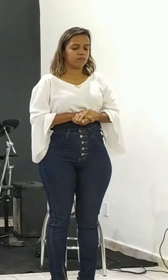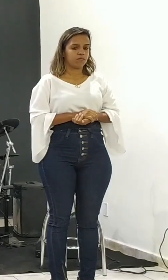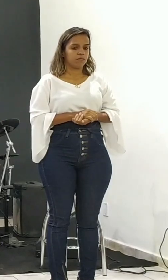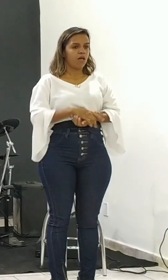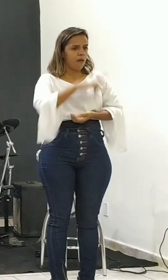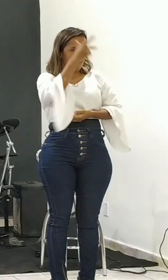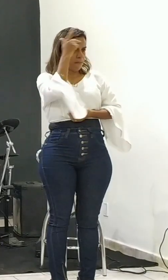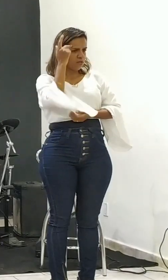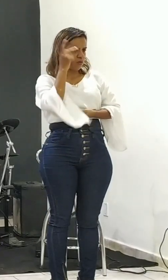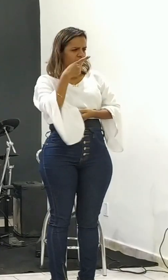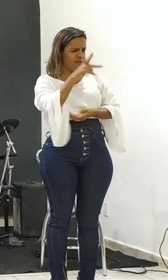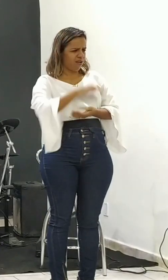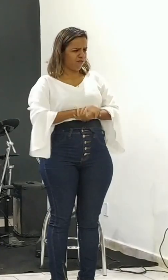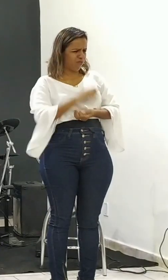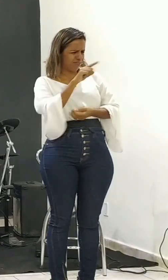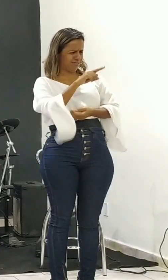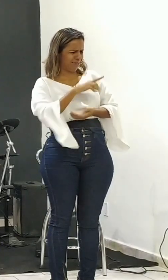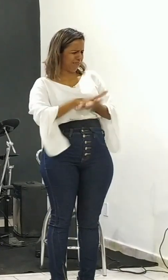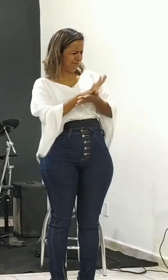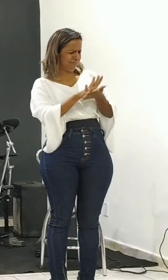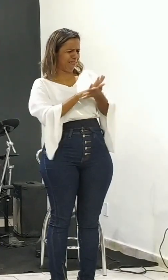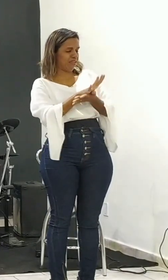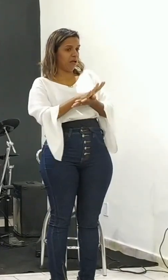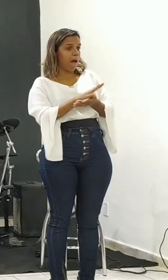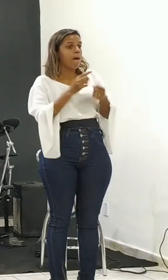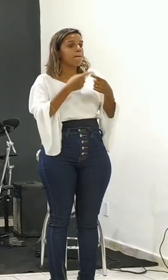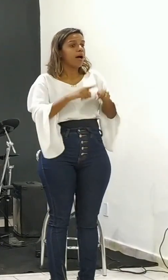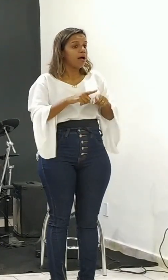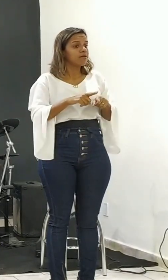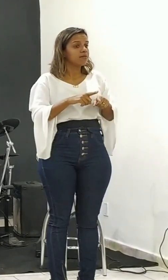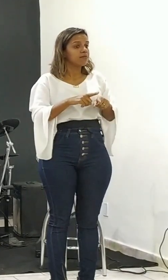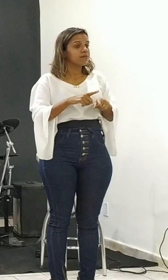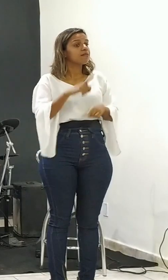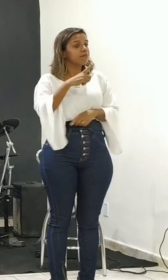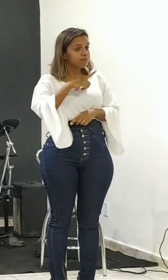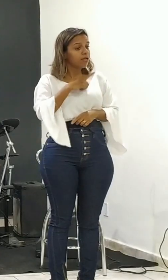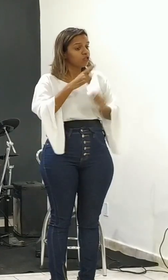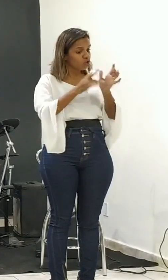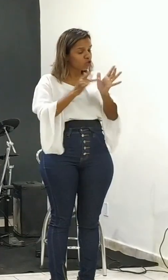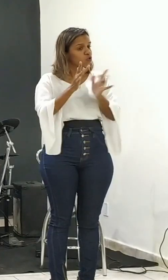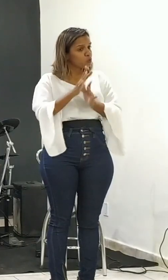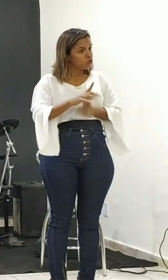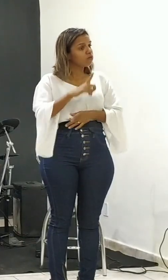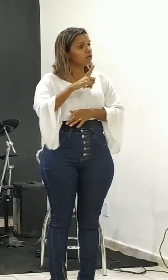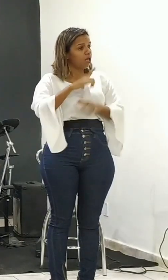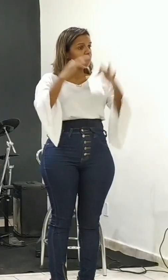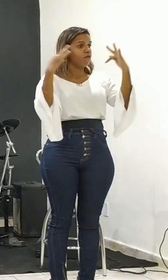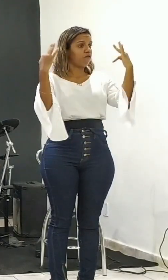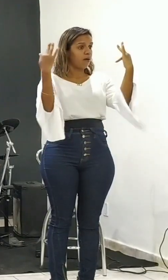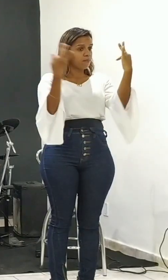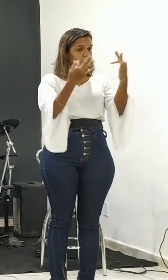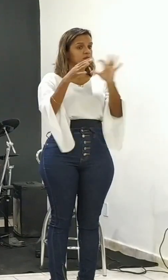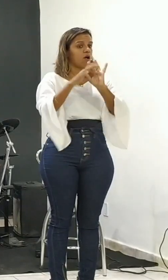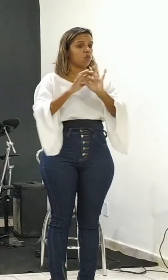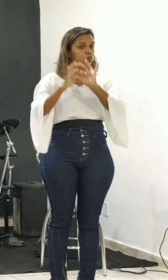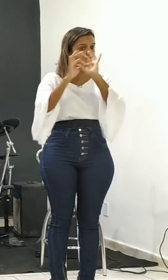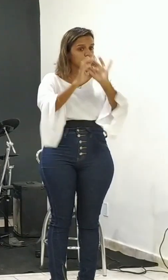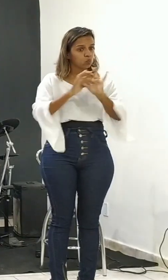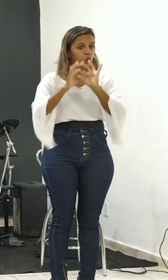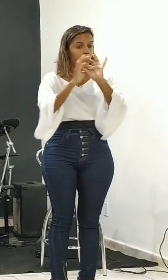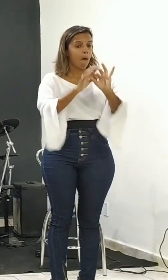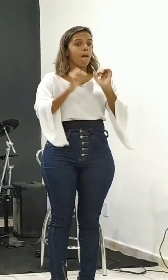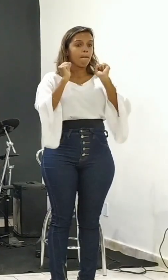você não prestava para nada, mas se tu tem Jesus, tu tem família, você está entre irmãos, você